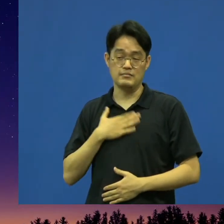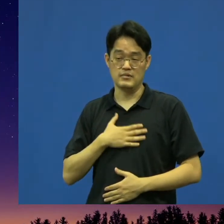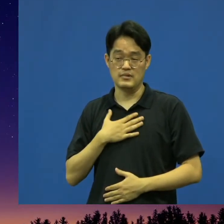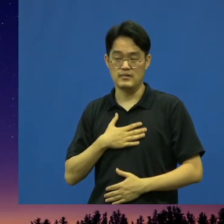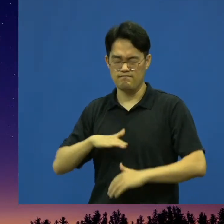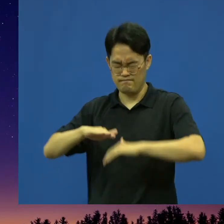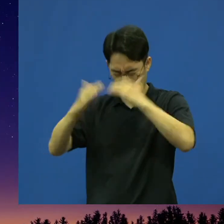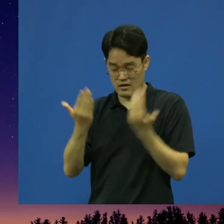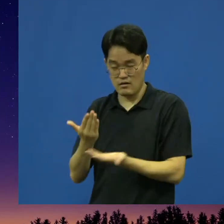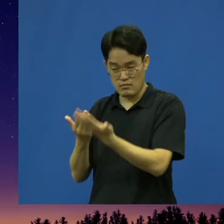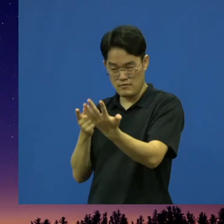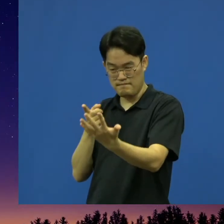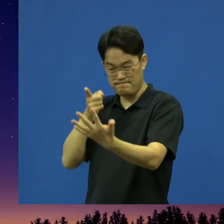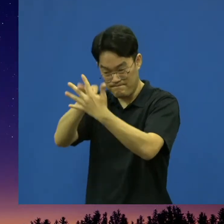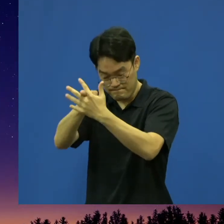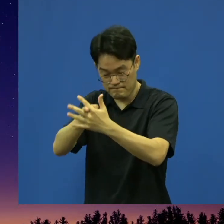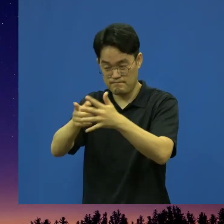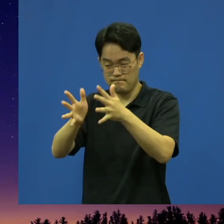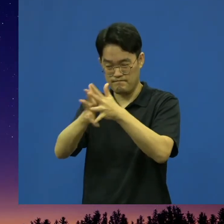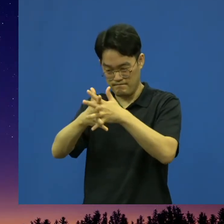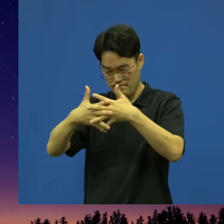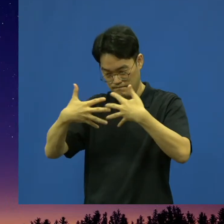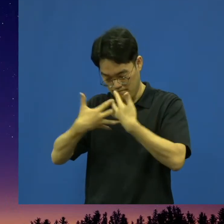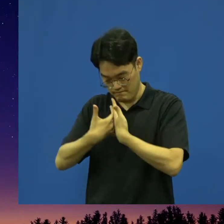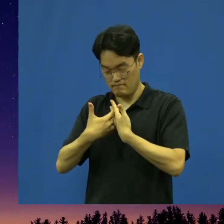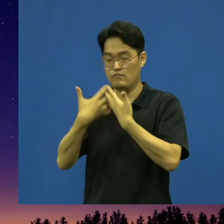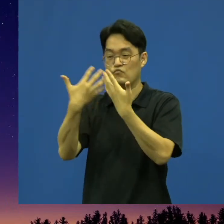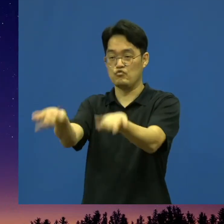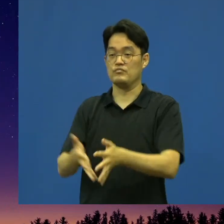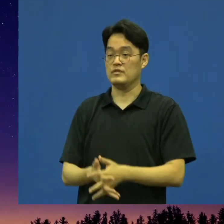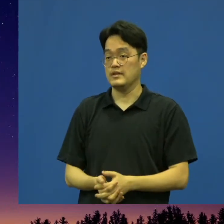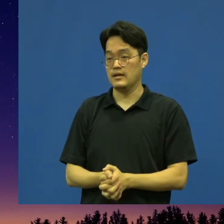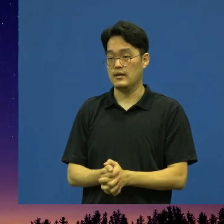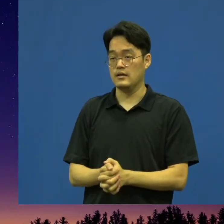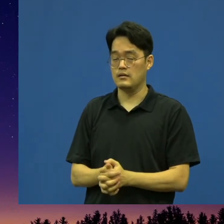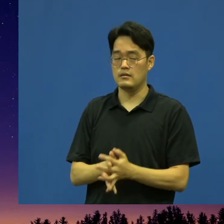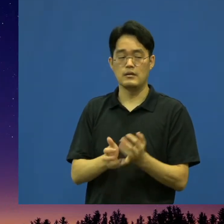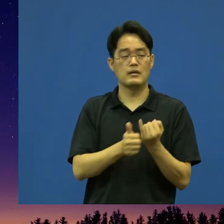아십니다. 사랑하는 여러분, 남편도 모르고